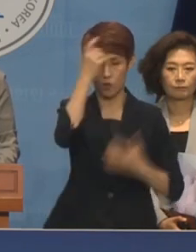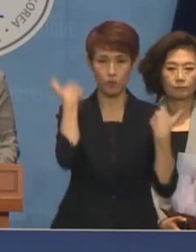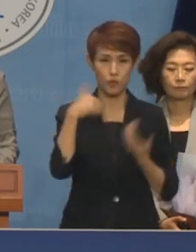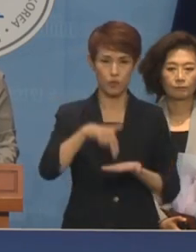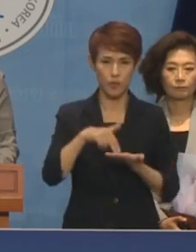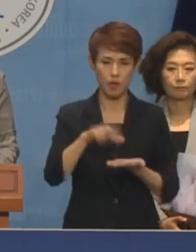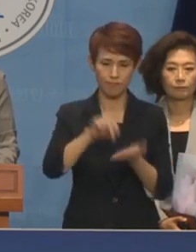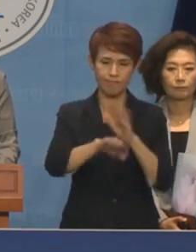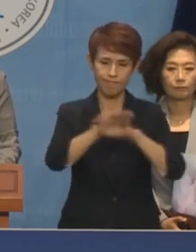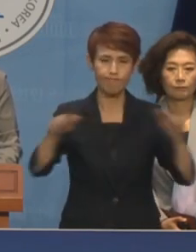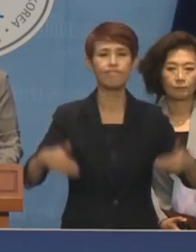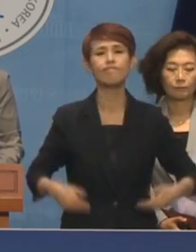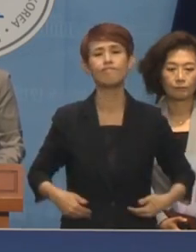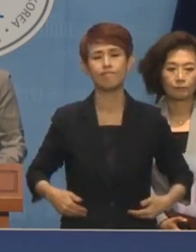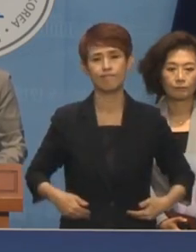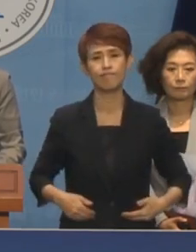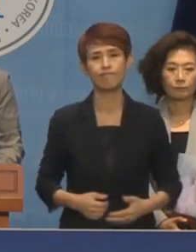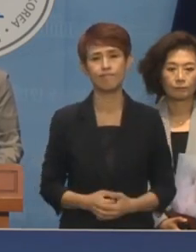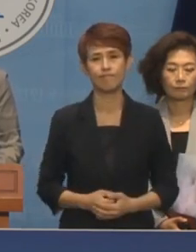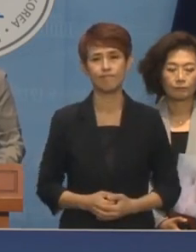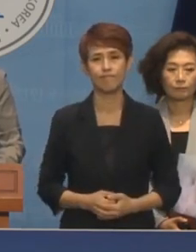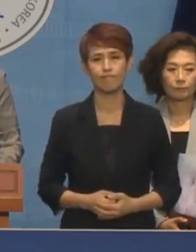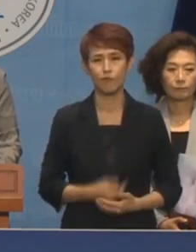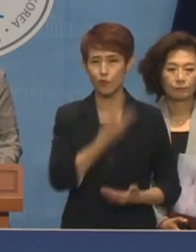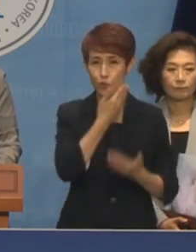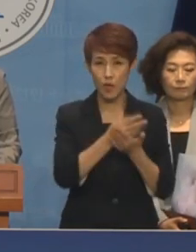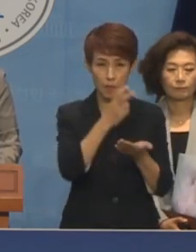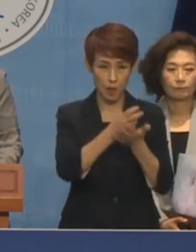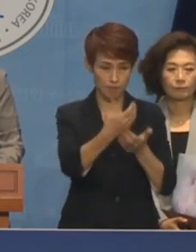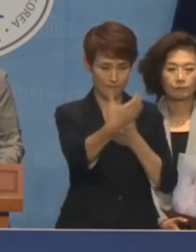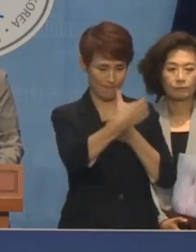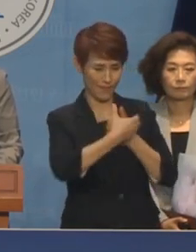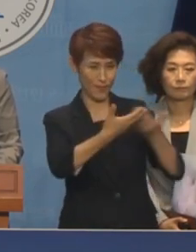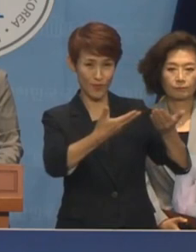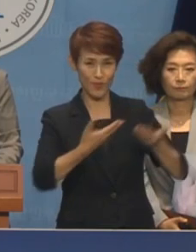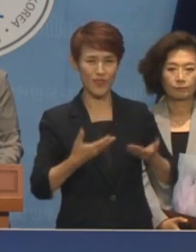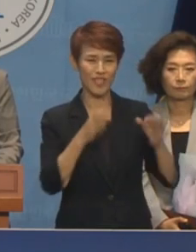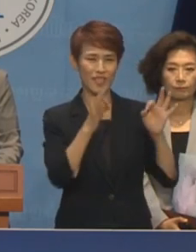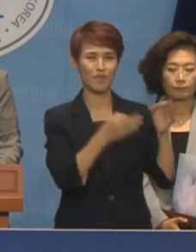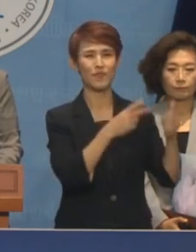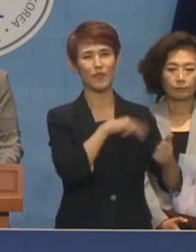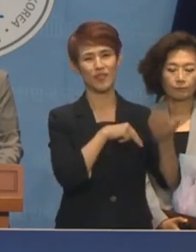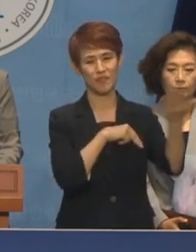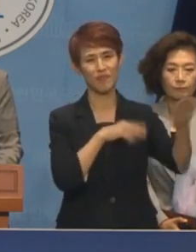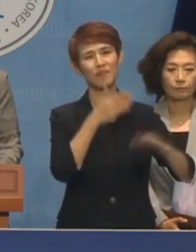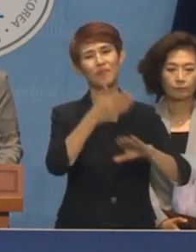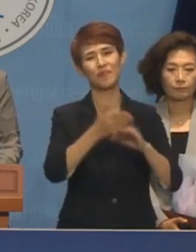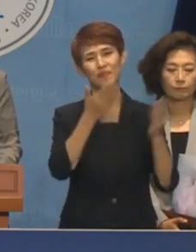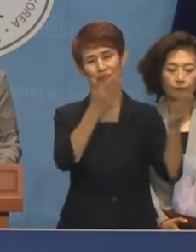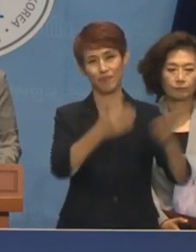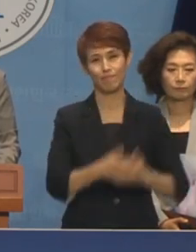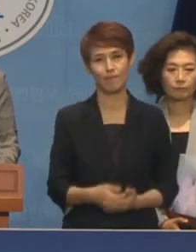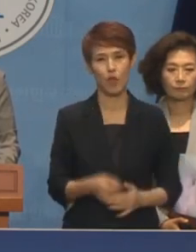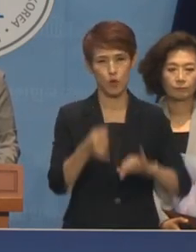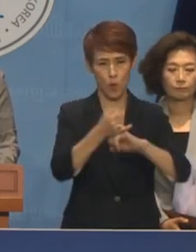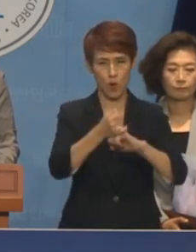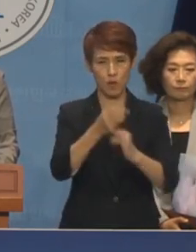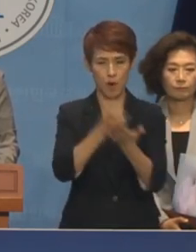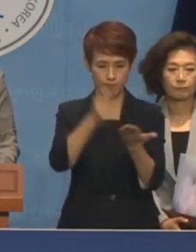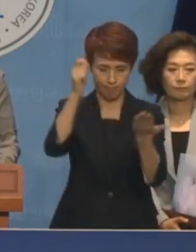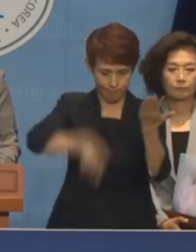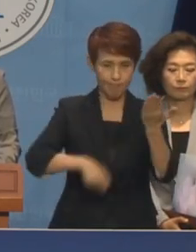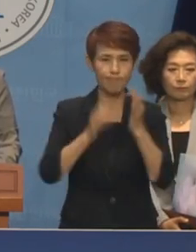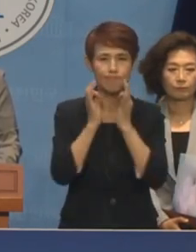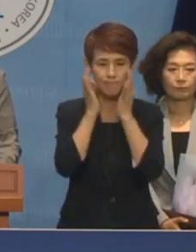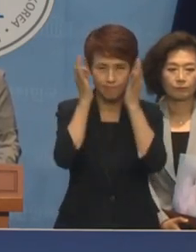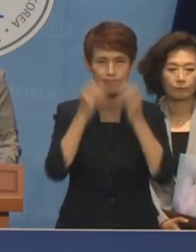대책이 필요합니다. 의미 있는 법안을 건네주신 김혜재 의원께 감사드립니다. 반드시